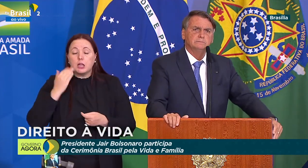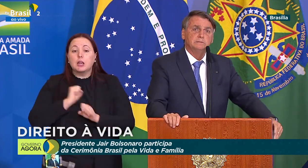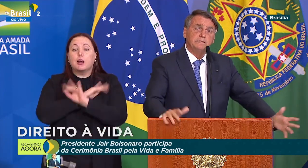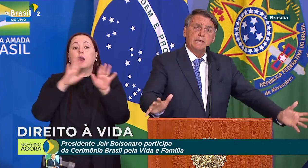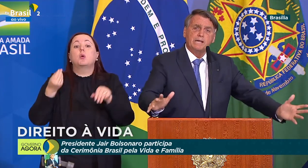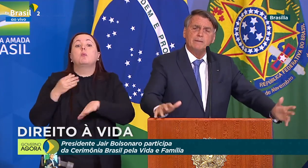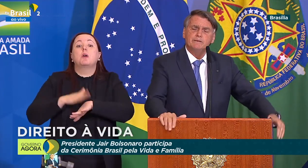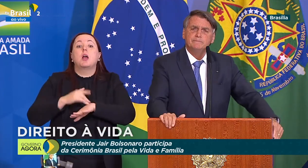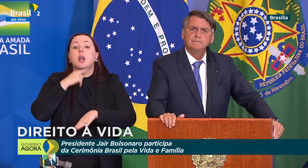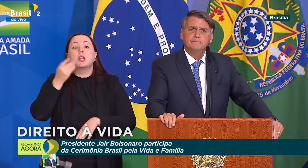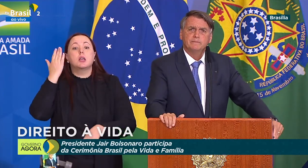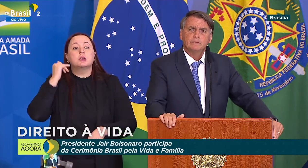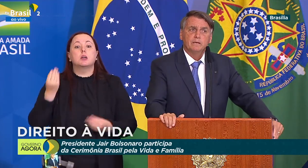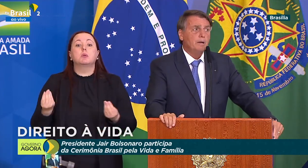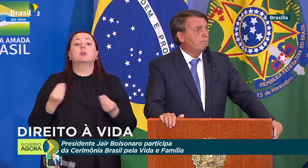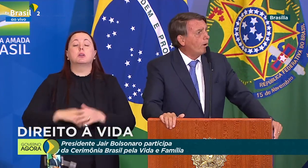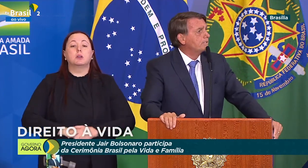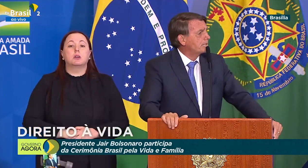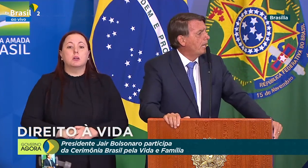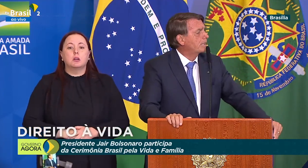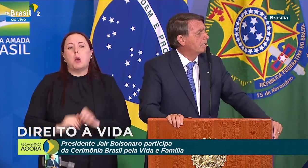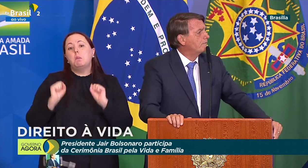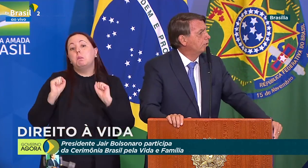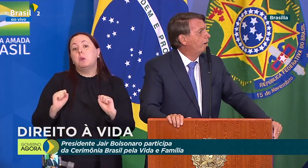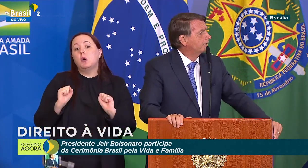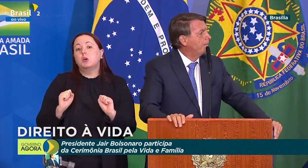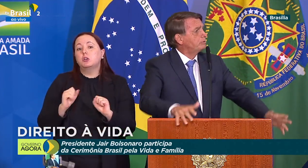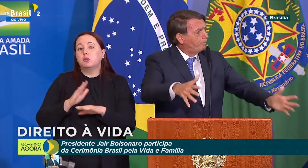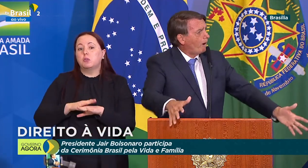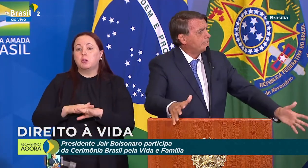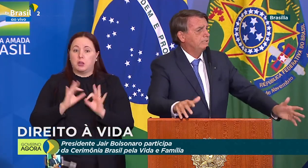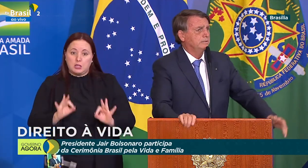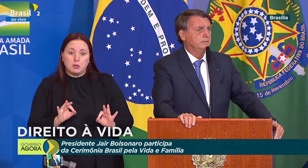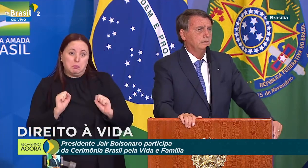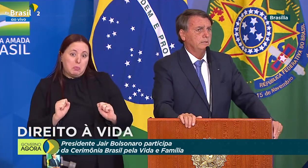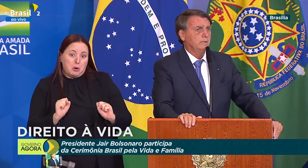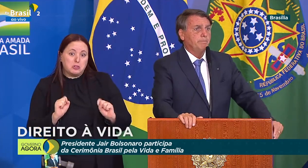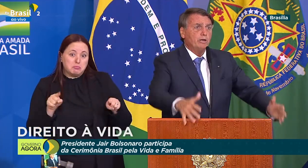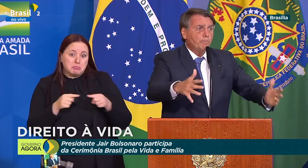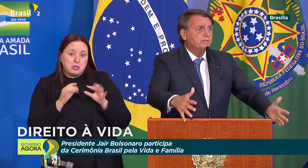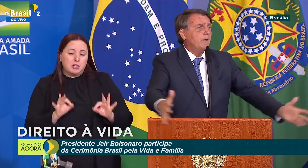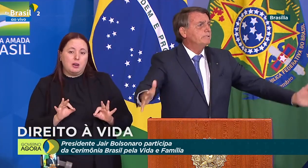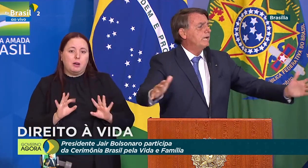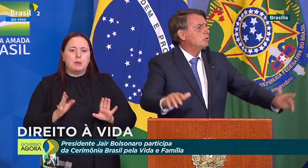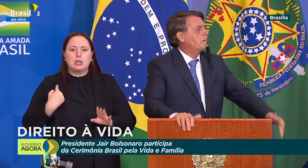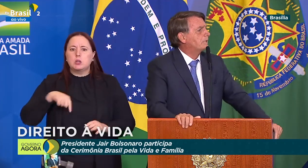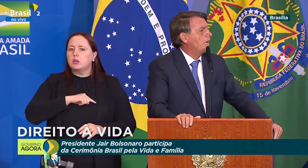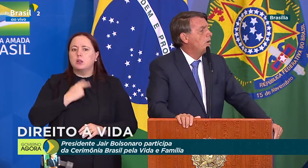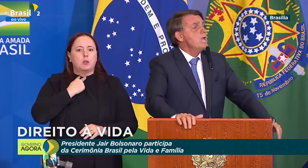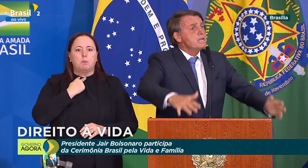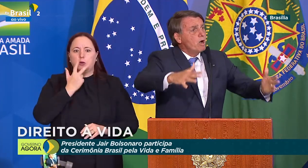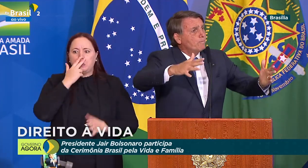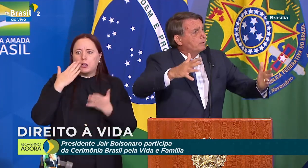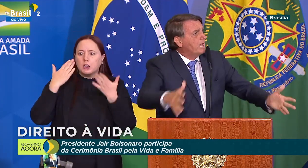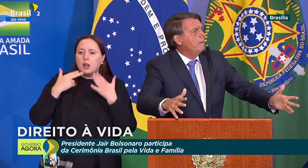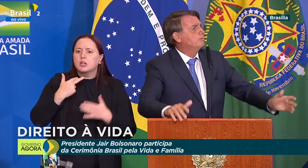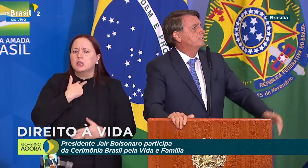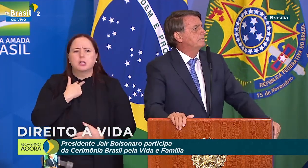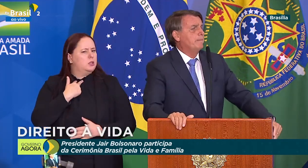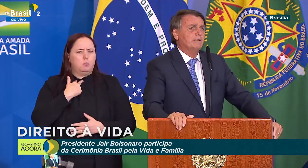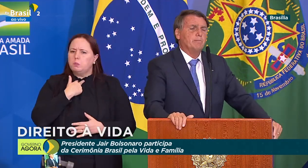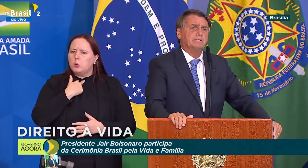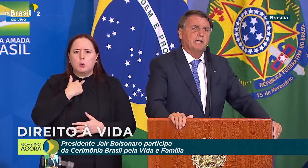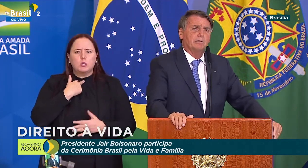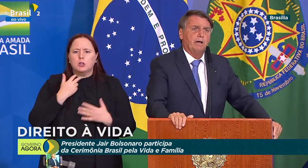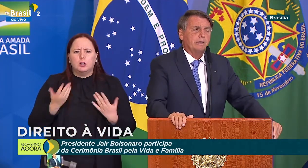como é feito ninguém sabe pode ser que seja fez corretamente pode mas não podemos ter a suspensão não